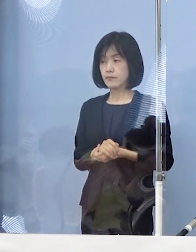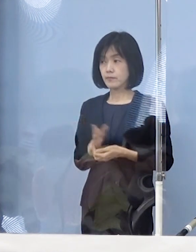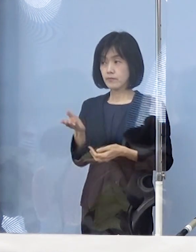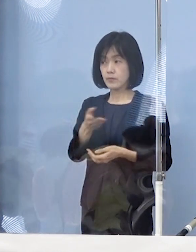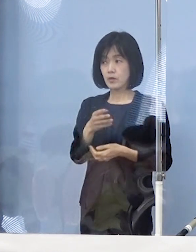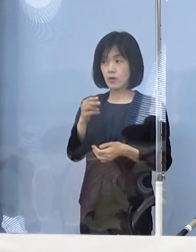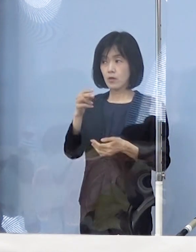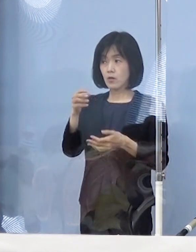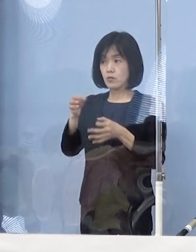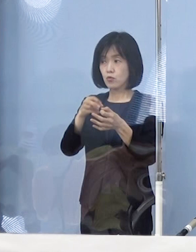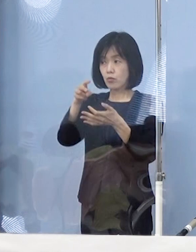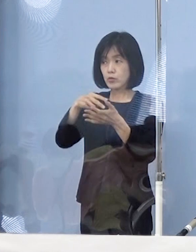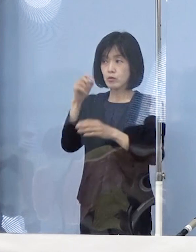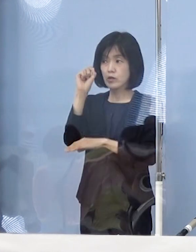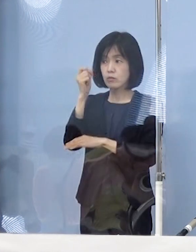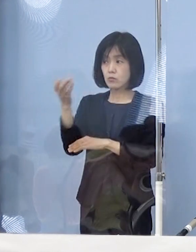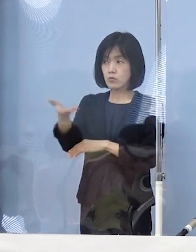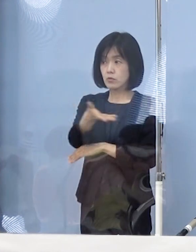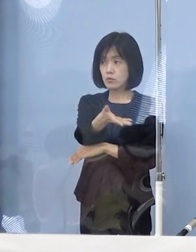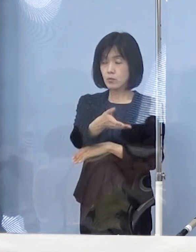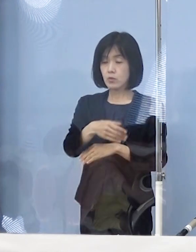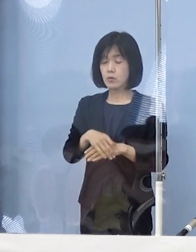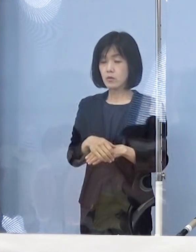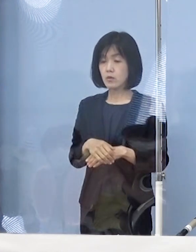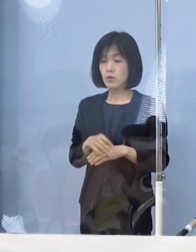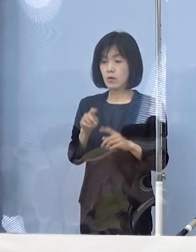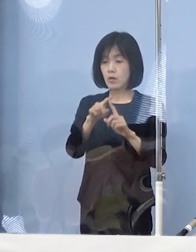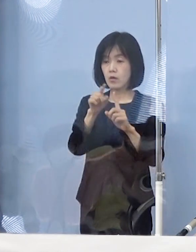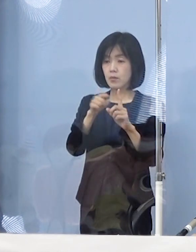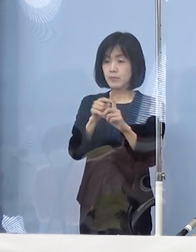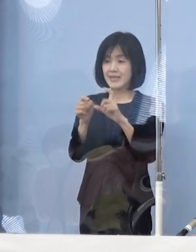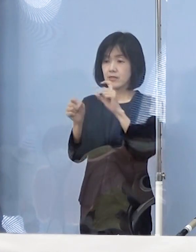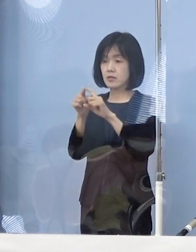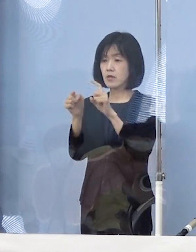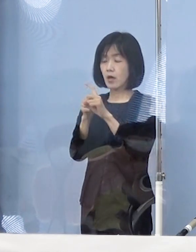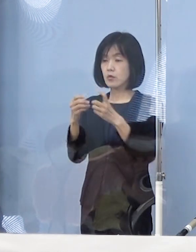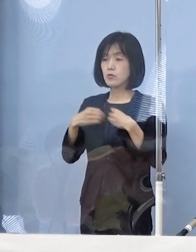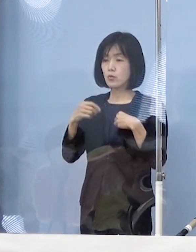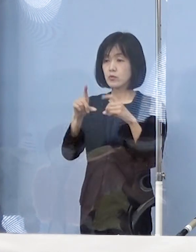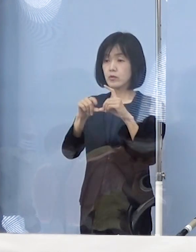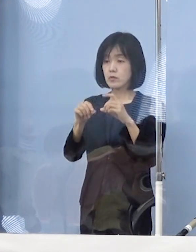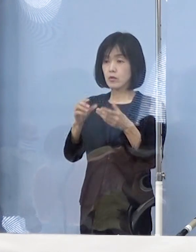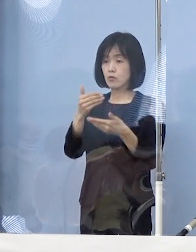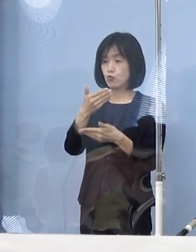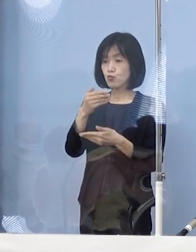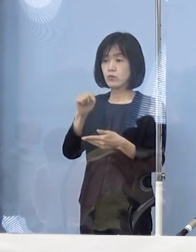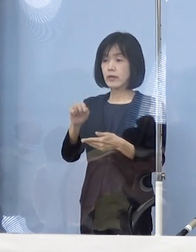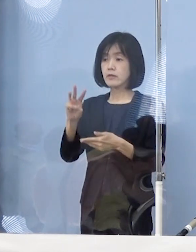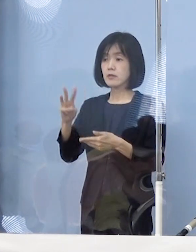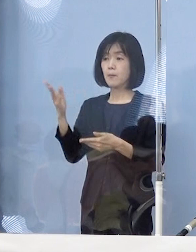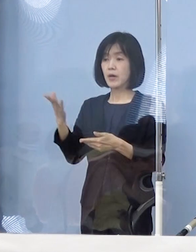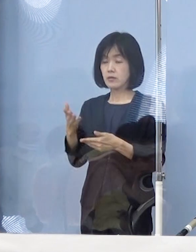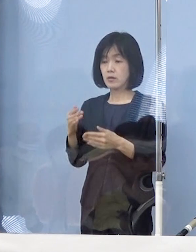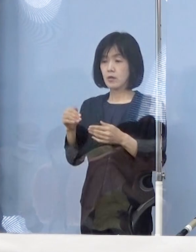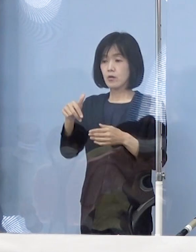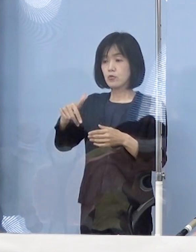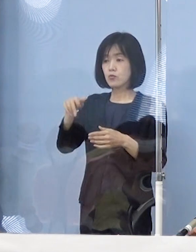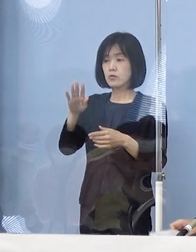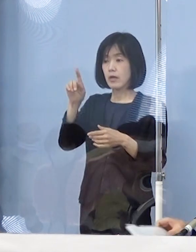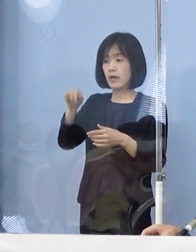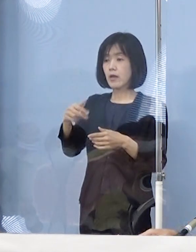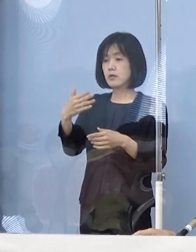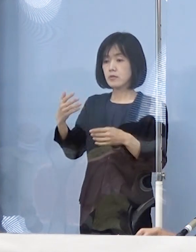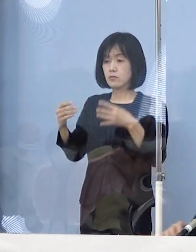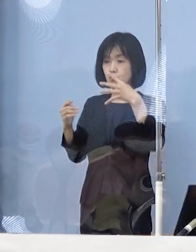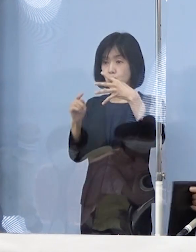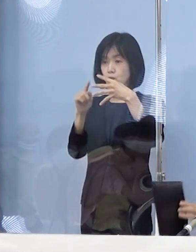読売新聞です。一点だけちょっとお伺いします。PCR 陽性率が 9.3% で、ステージ4の 10%